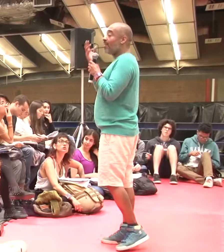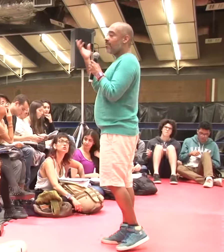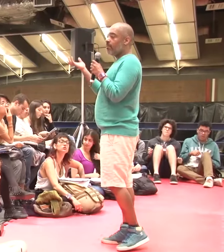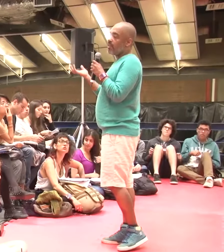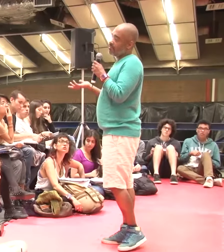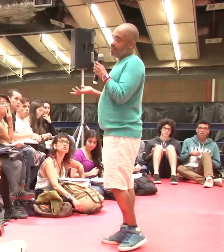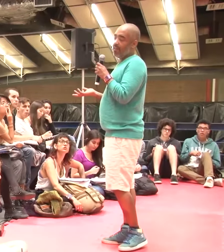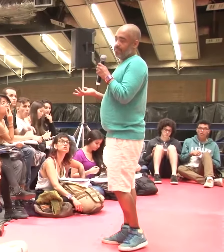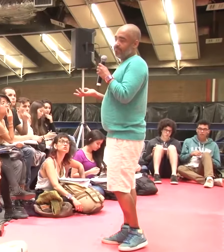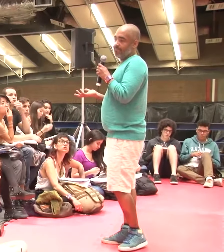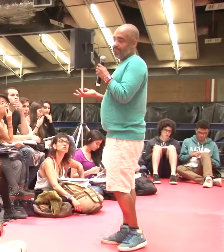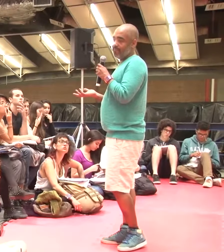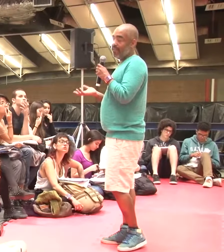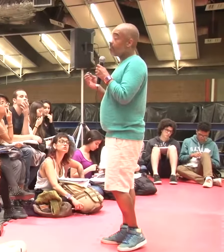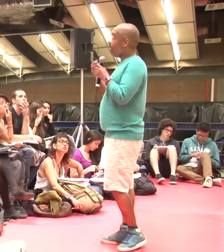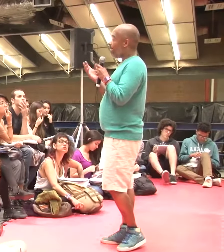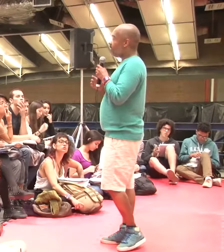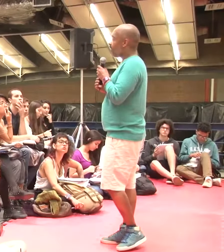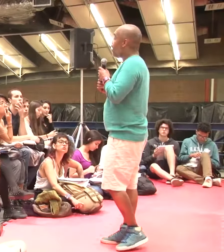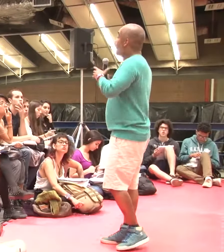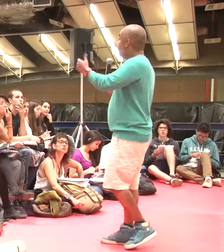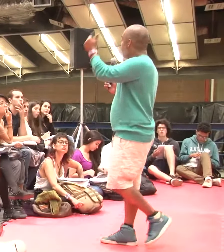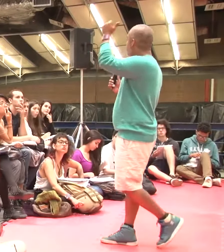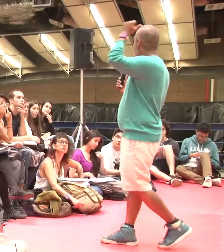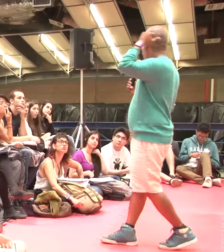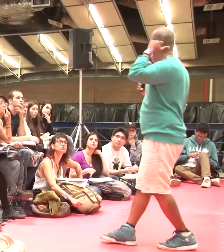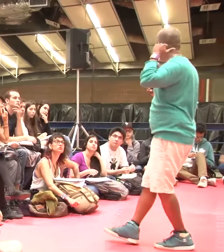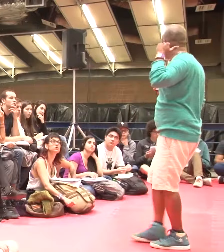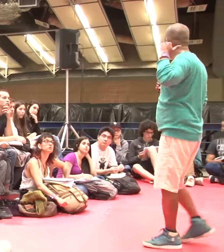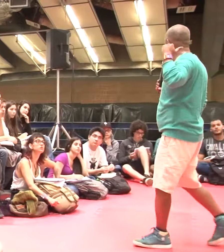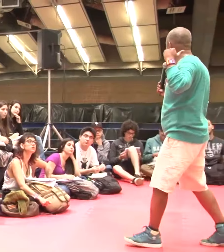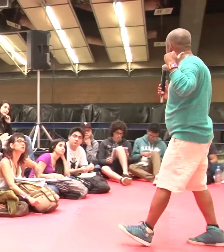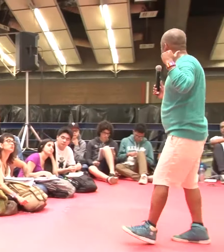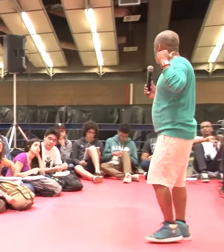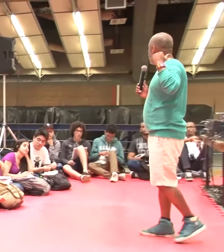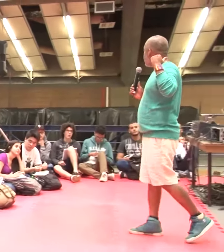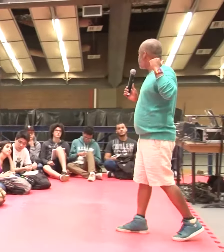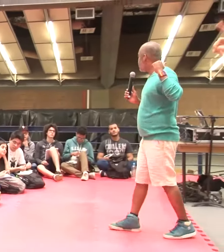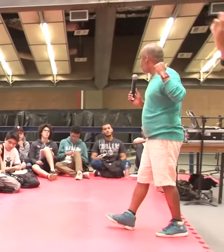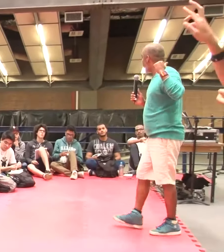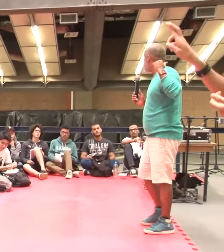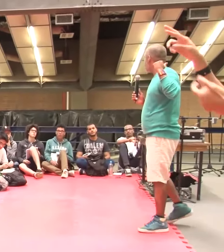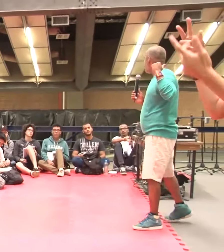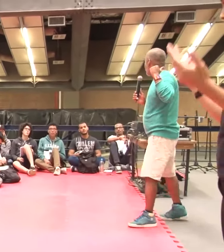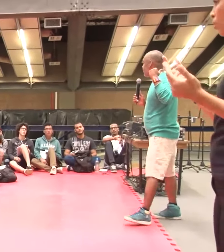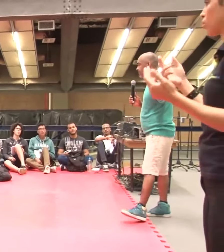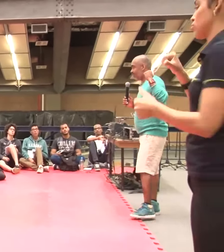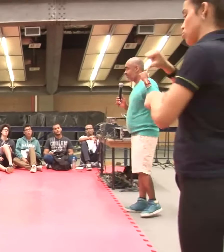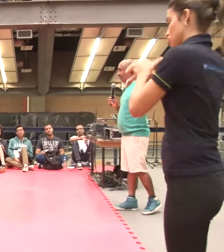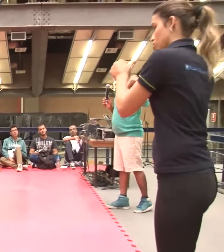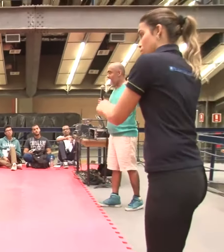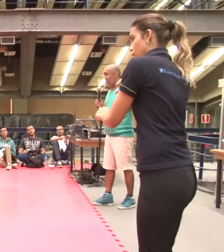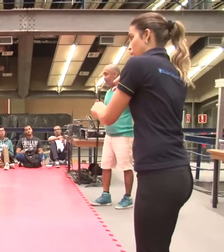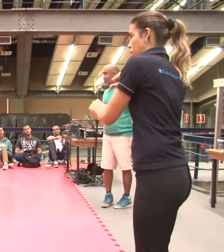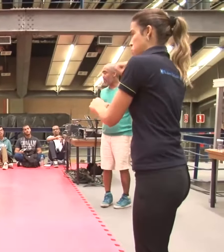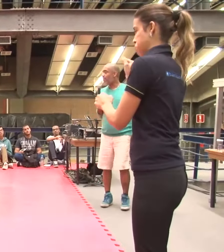objeto, quase que objeto de arte. Isso é aratizar. Mesmo processo acontece com a mudança de população dos bairros.